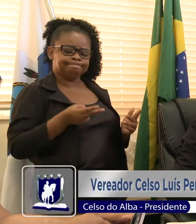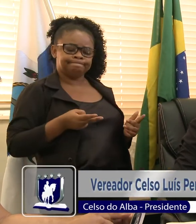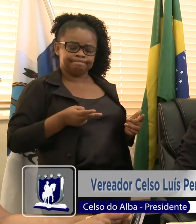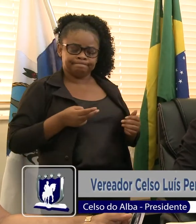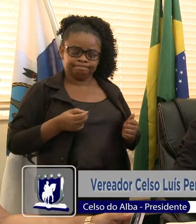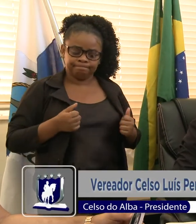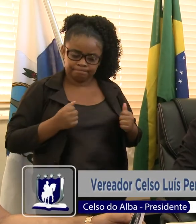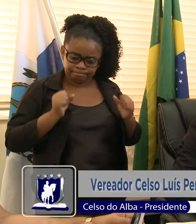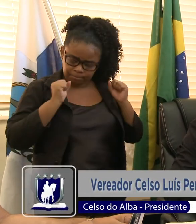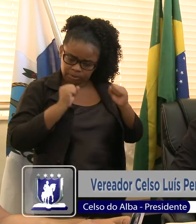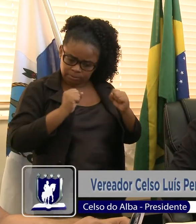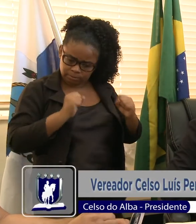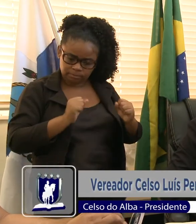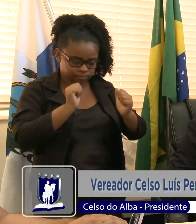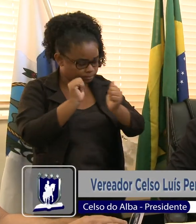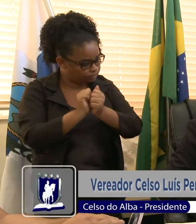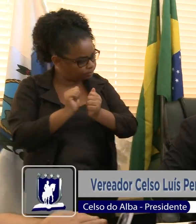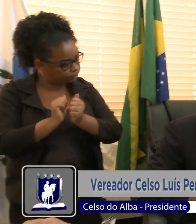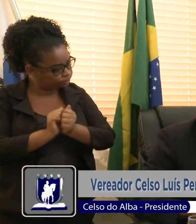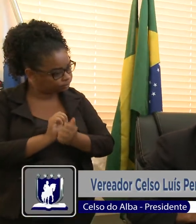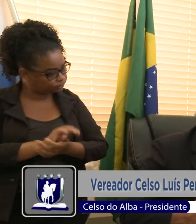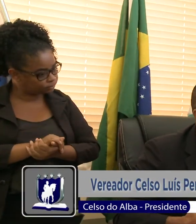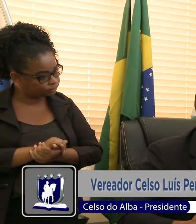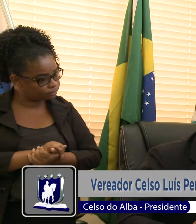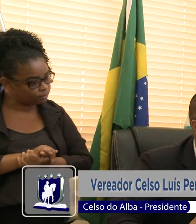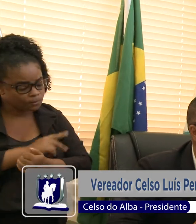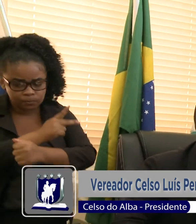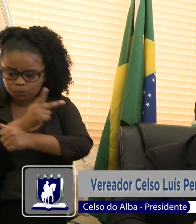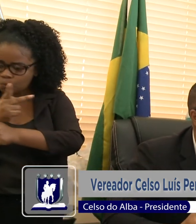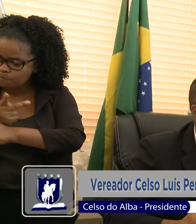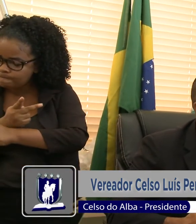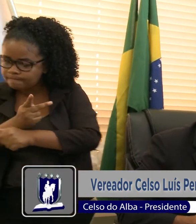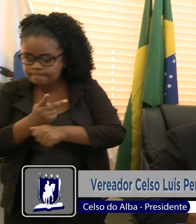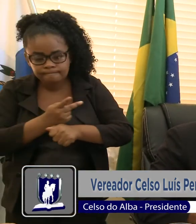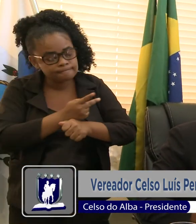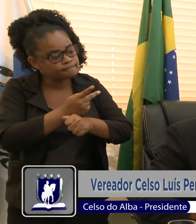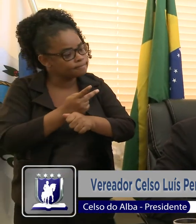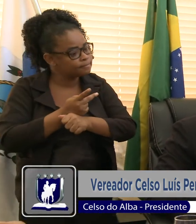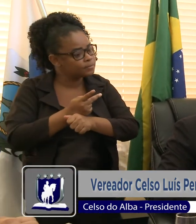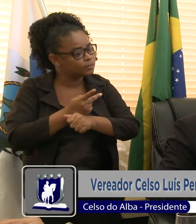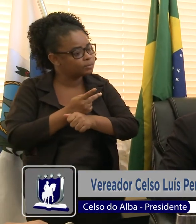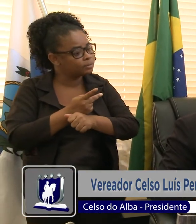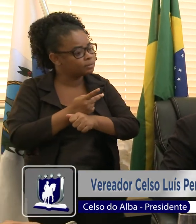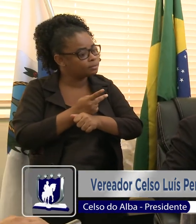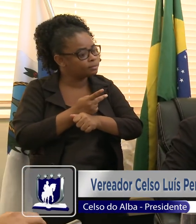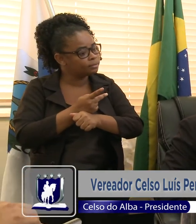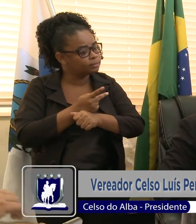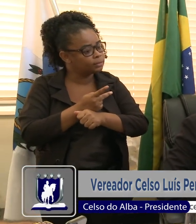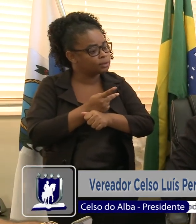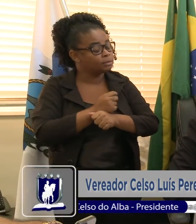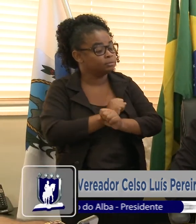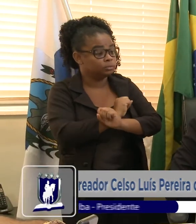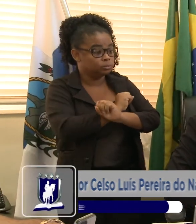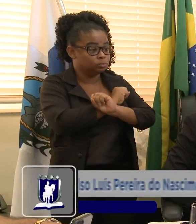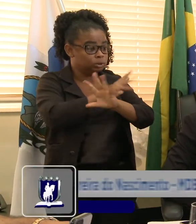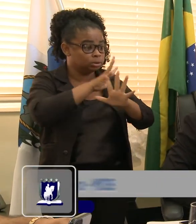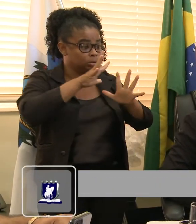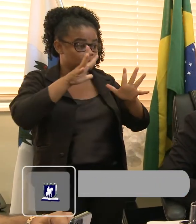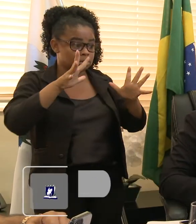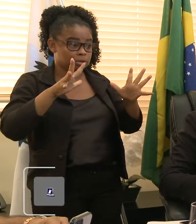juntos, buscando a elucidação desses